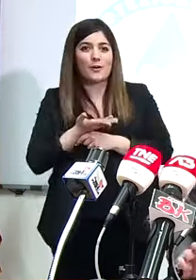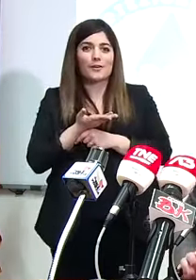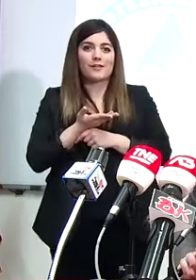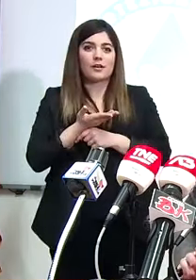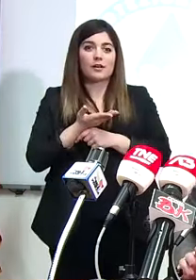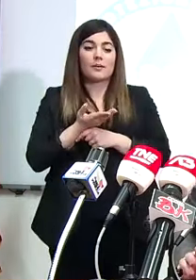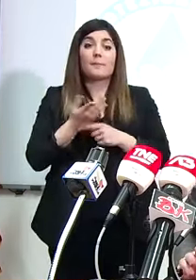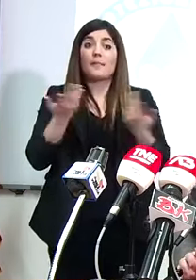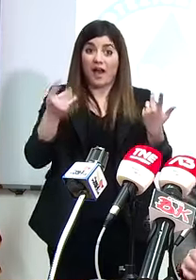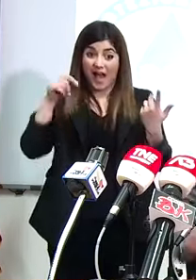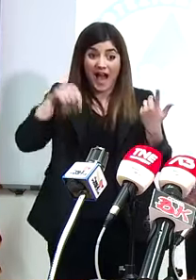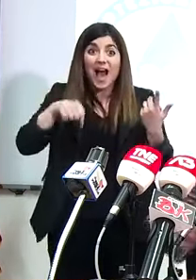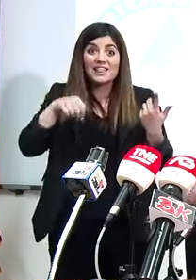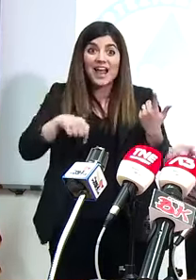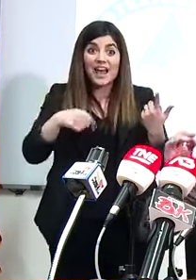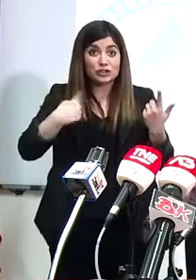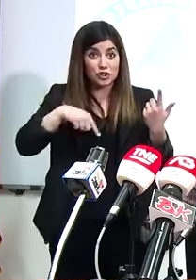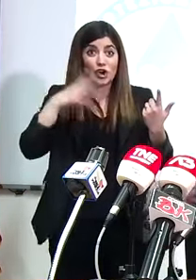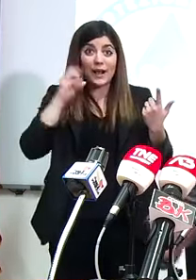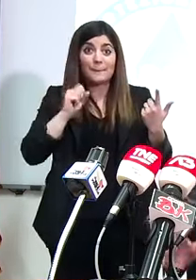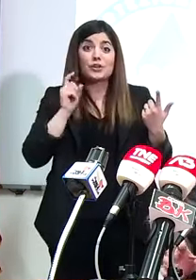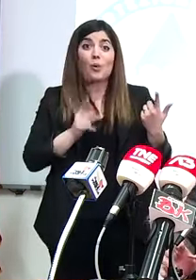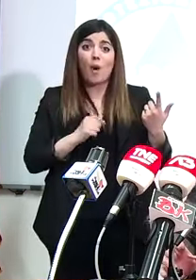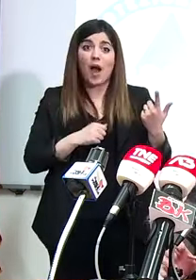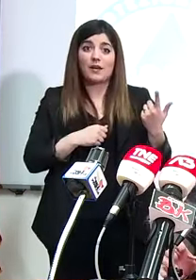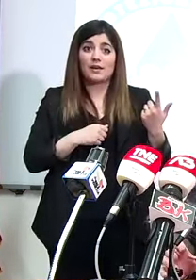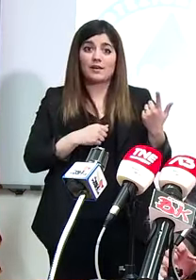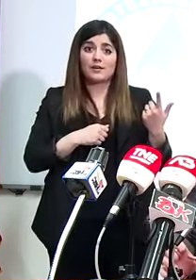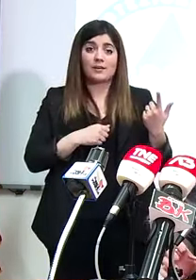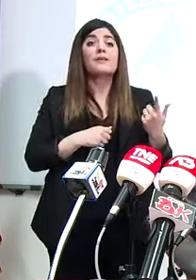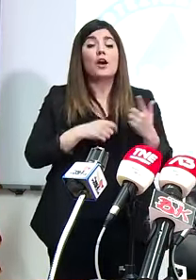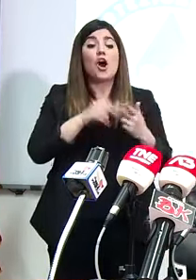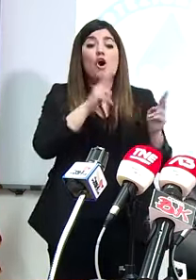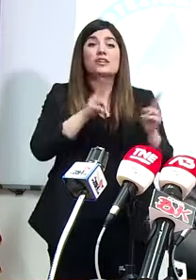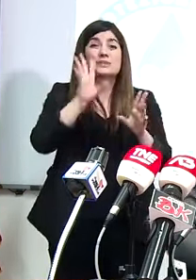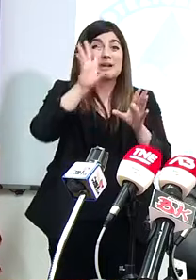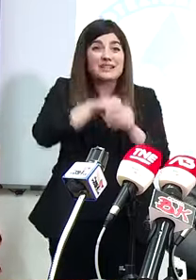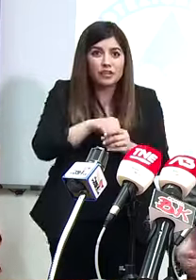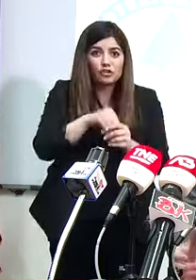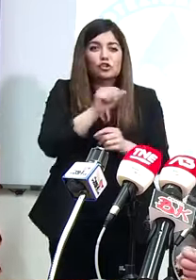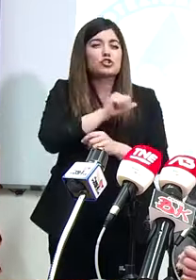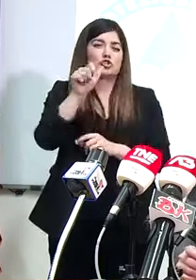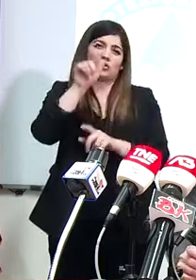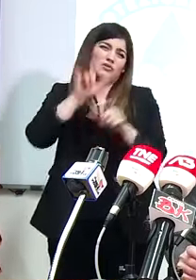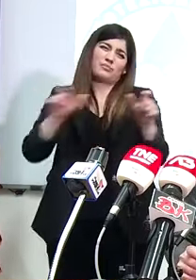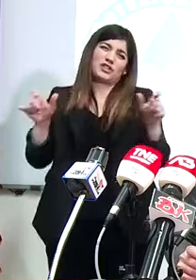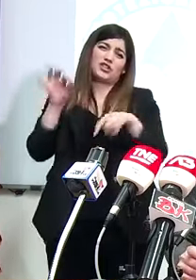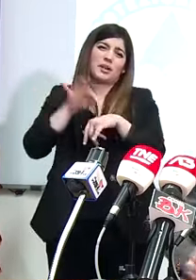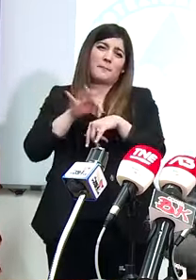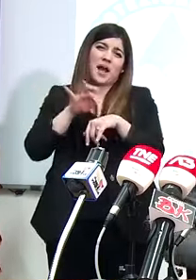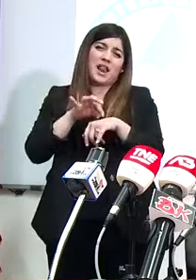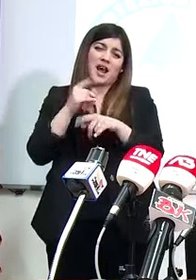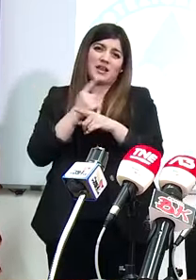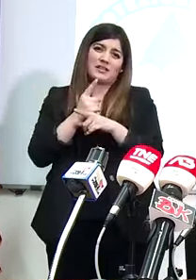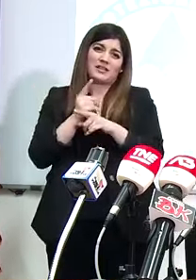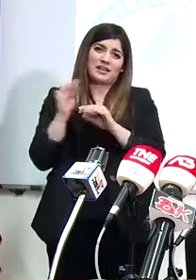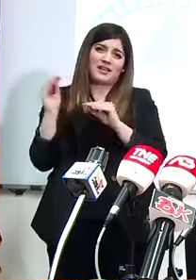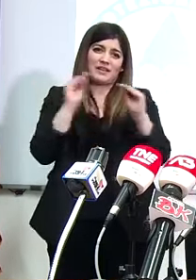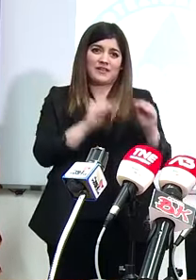i malati mai andremo oggi realizzare un ospedale con queste tutte le divagazioni sul tema quindi torneremo